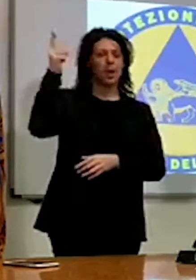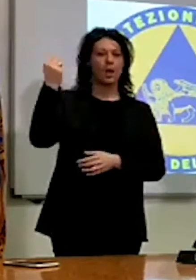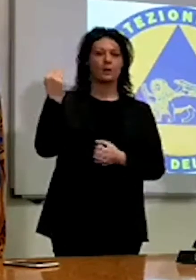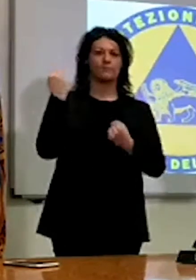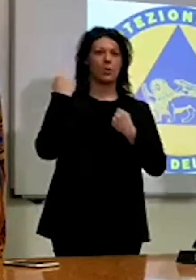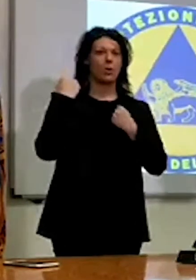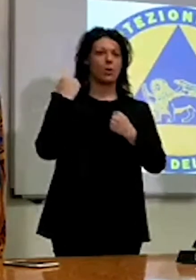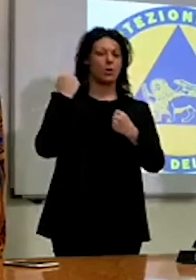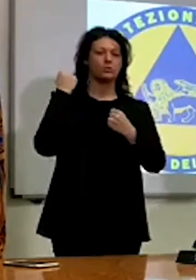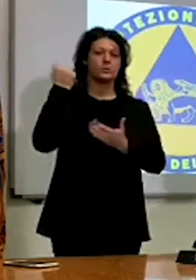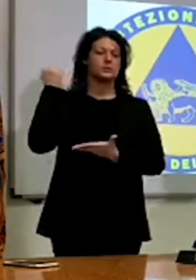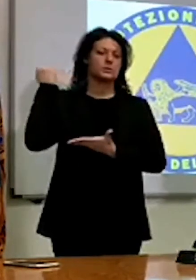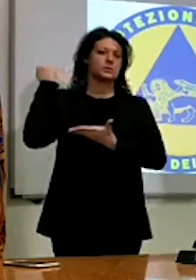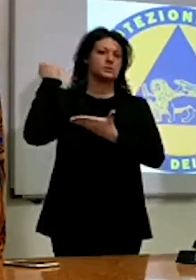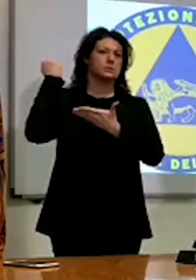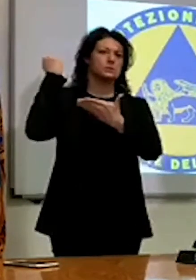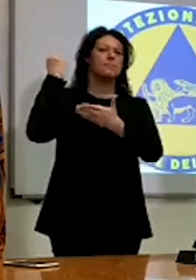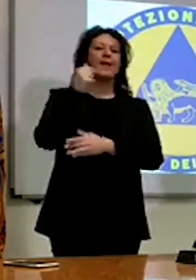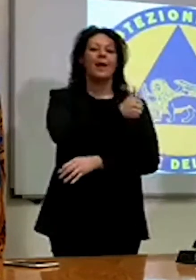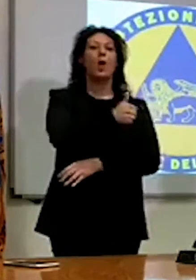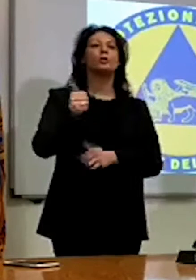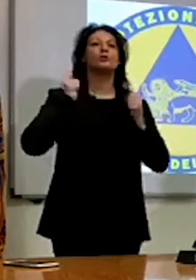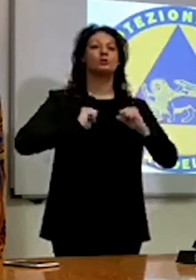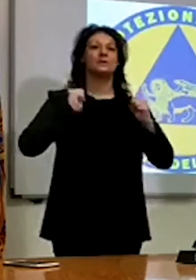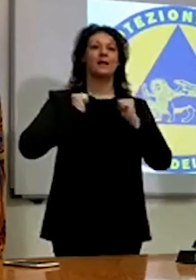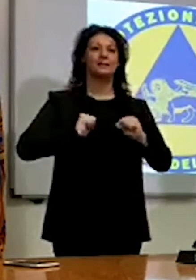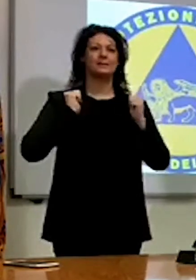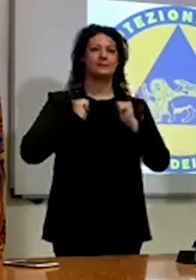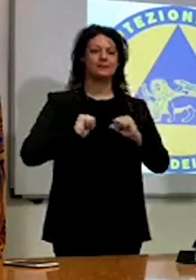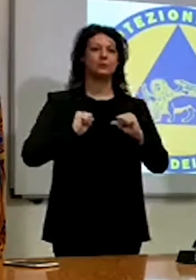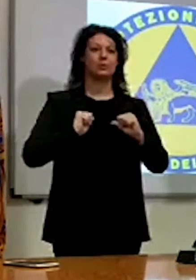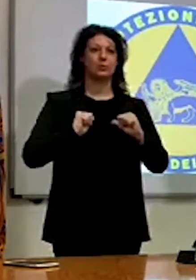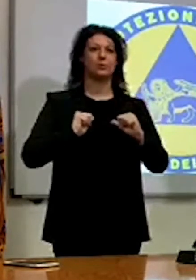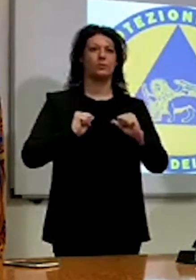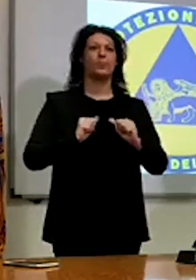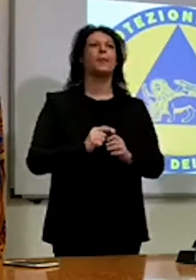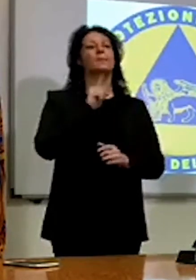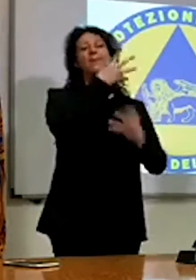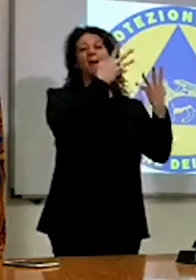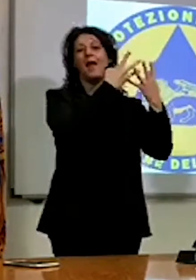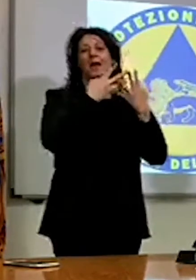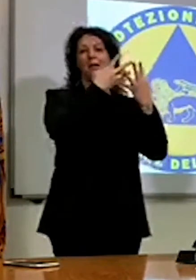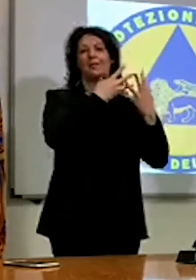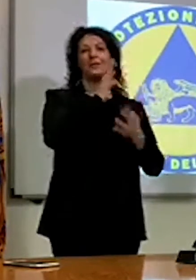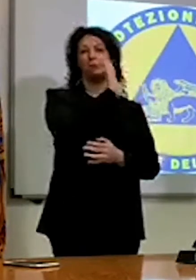per ritenevano straziati 1500 miliardi perché sono frasi sono anche dopo